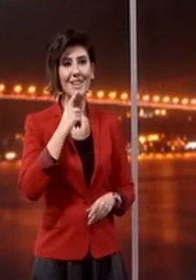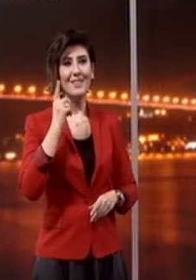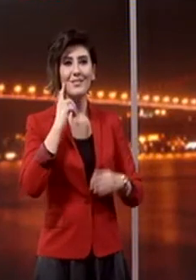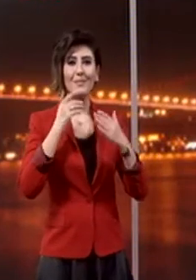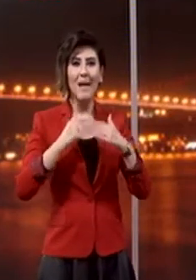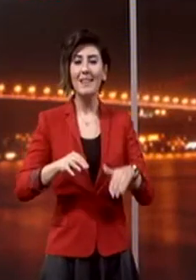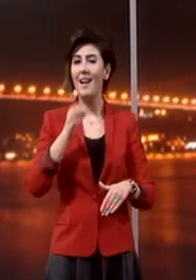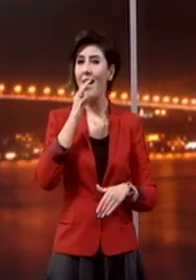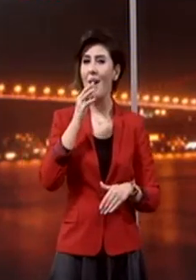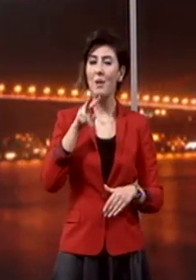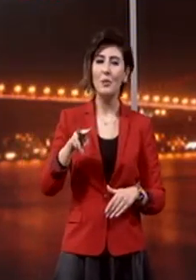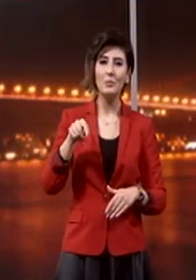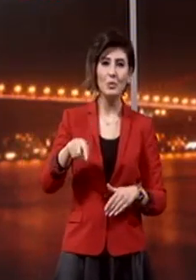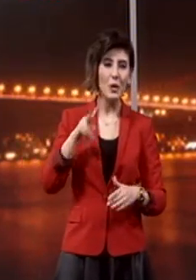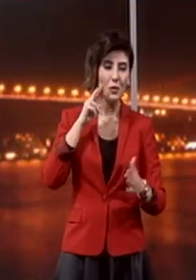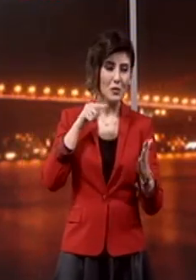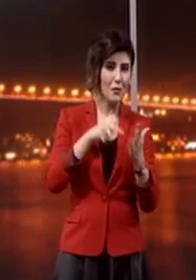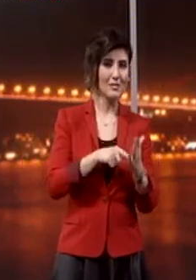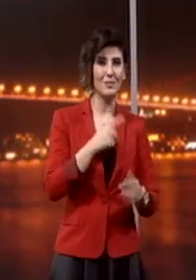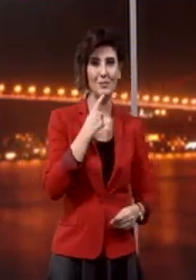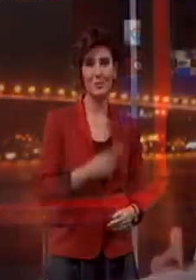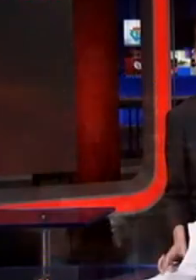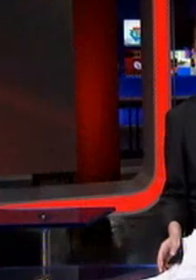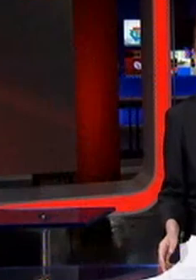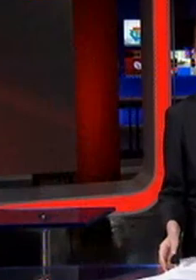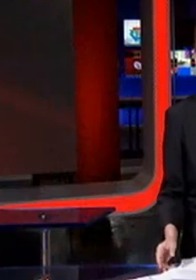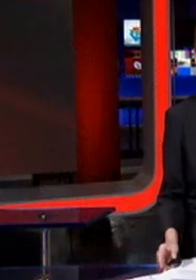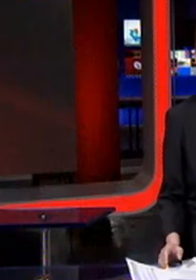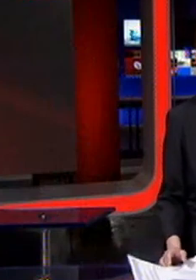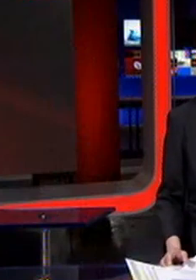İşitmeye geldik. Haber bültenini burada noktaladık. Sevgili seyirciler.